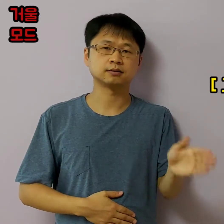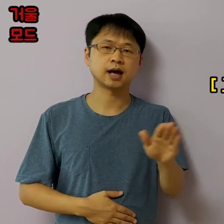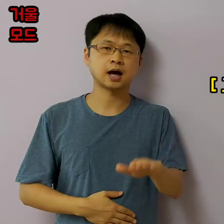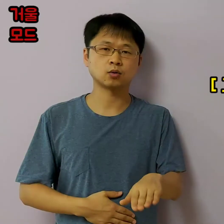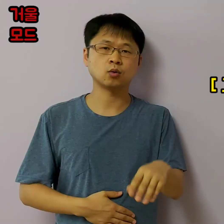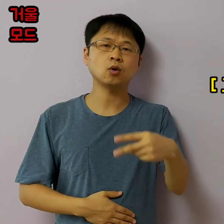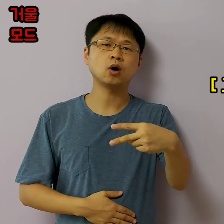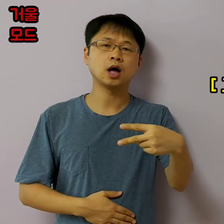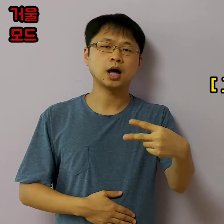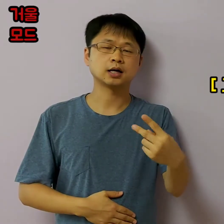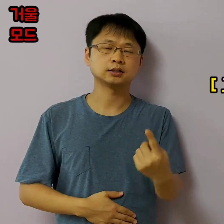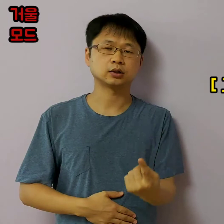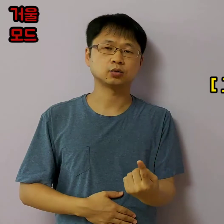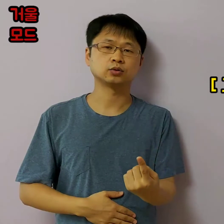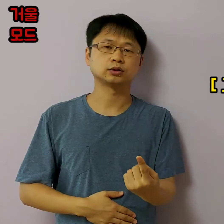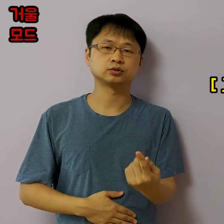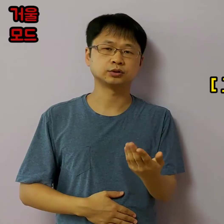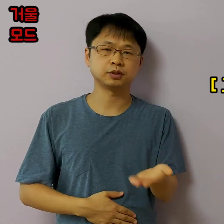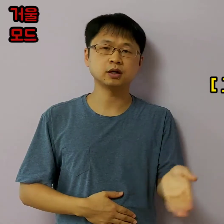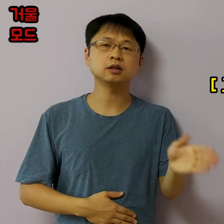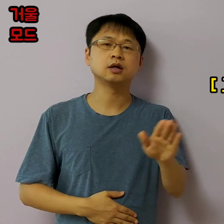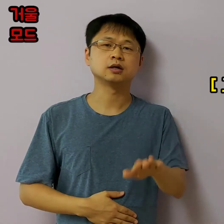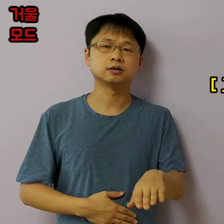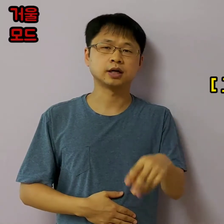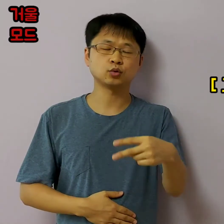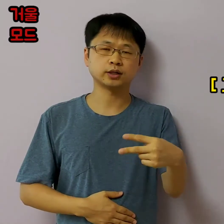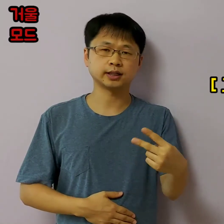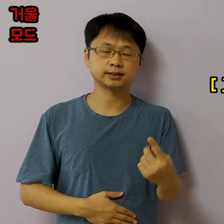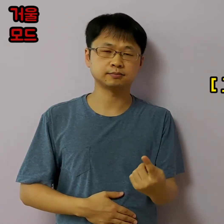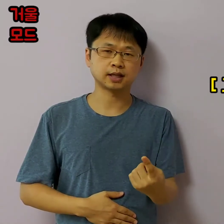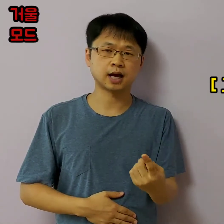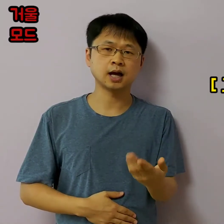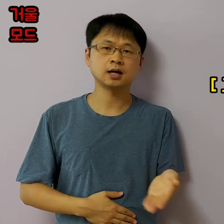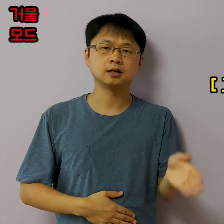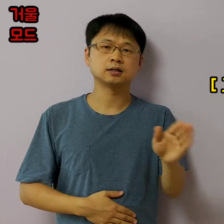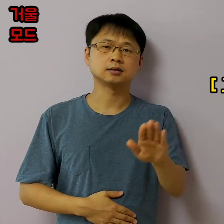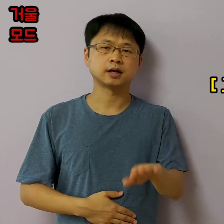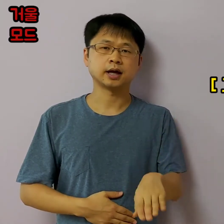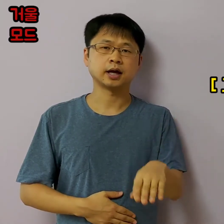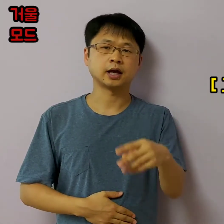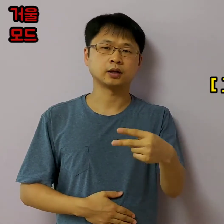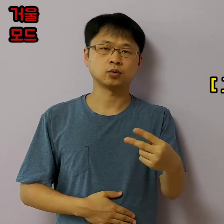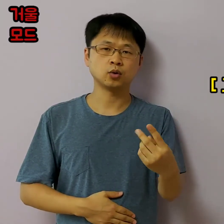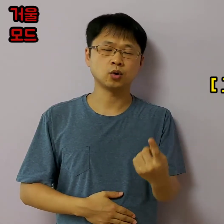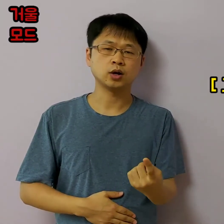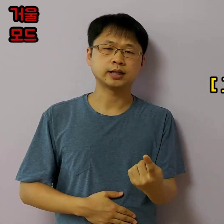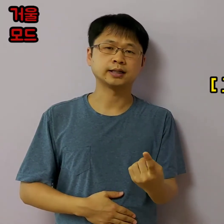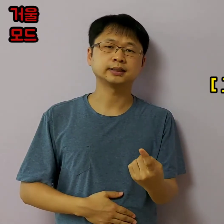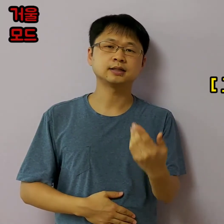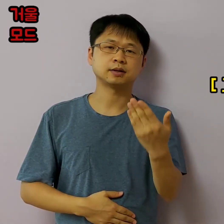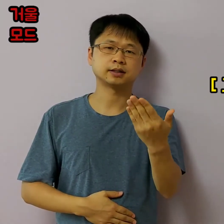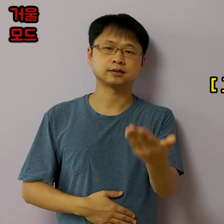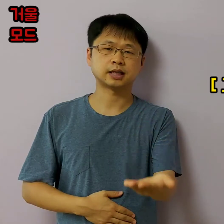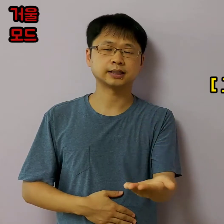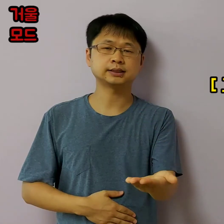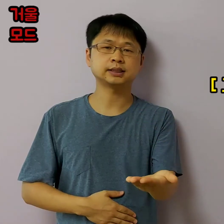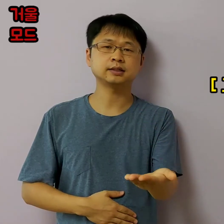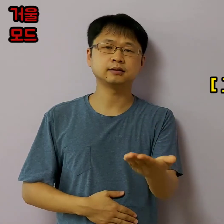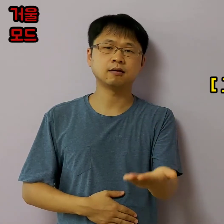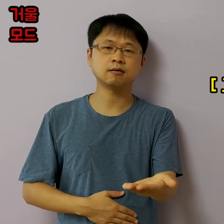그러나 하고 한 글자와 도를 써주시면 그래도가 되겠습니다. 그래도 당신을 만나서 당신